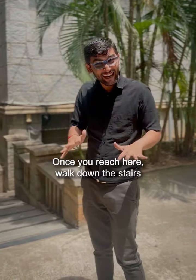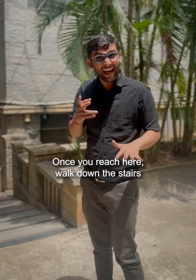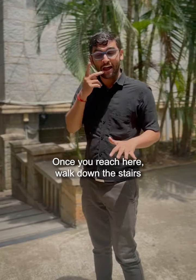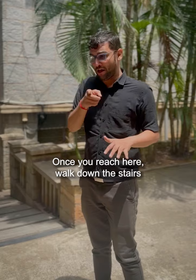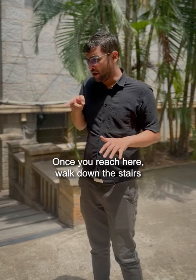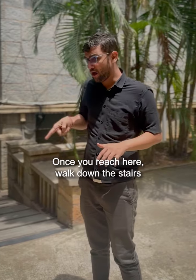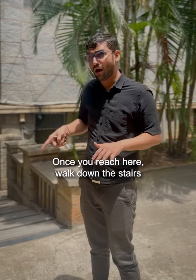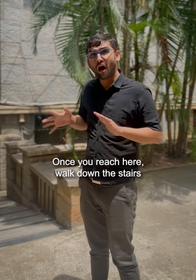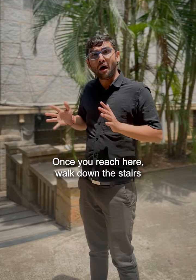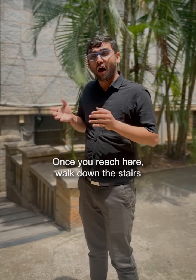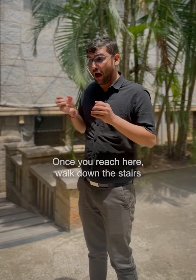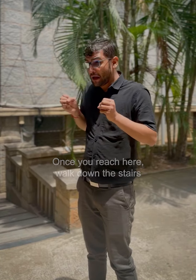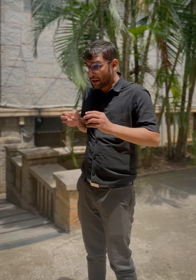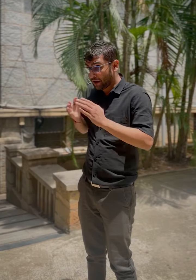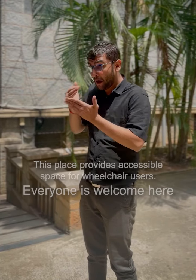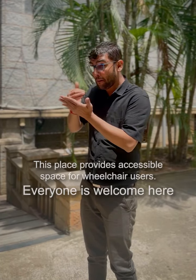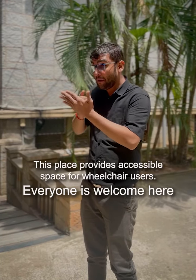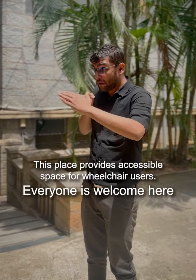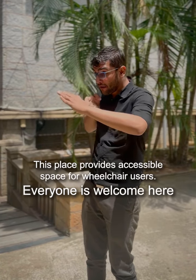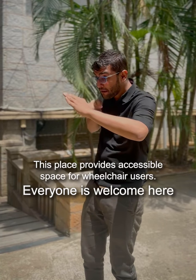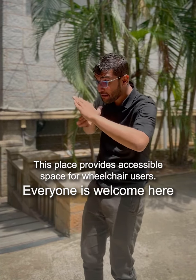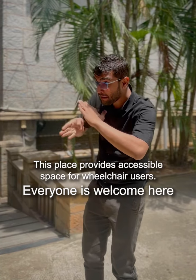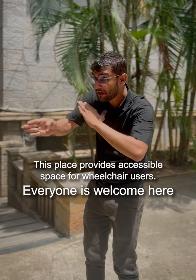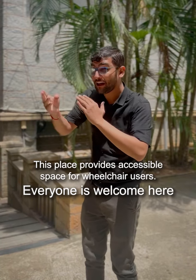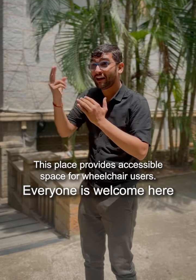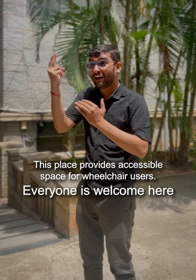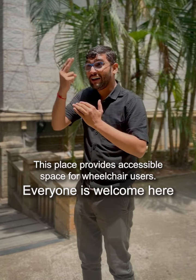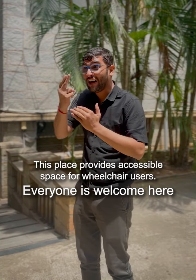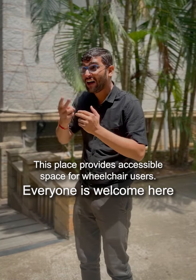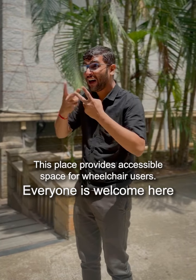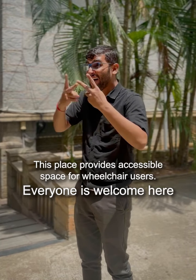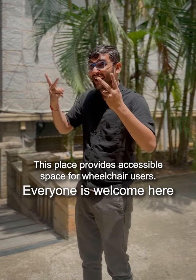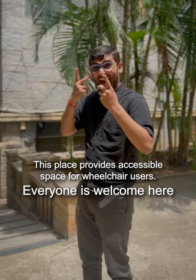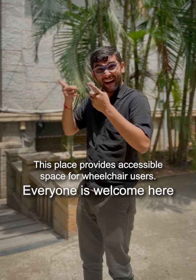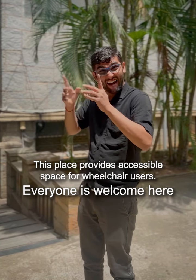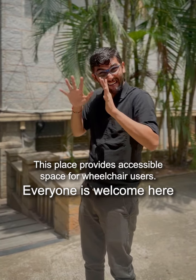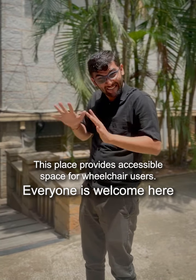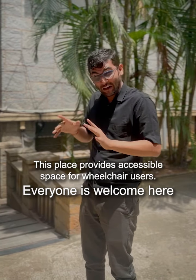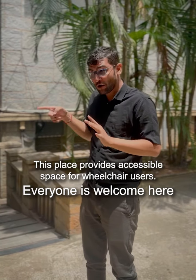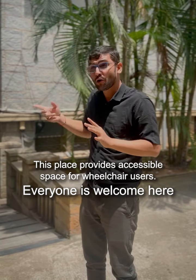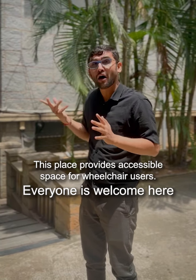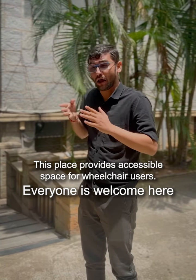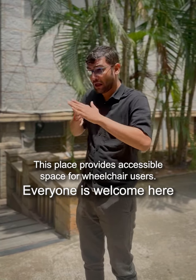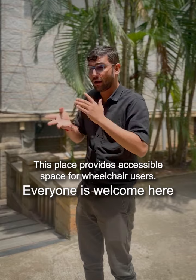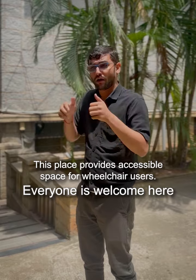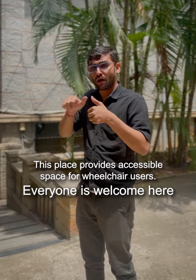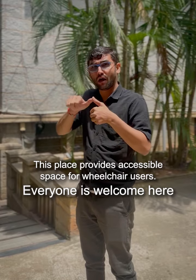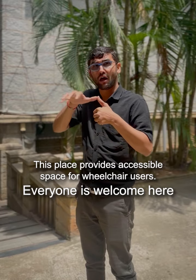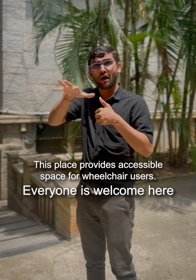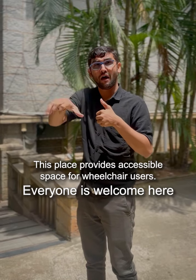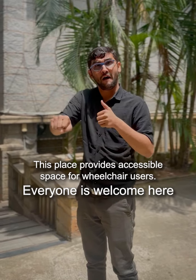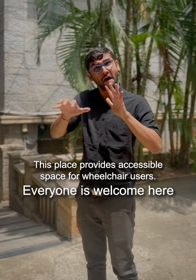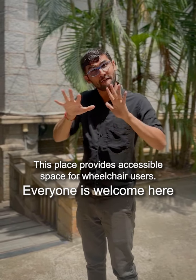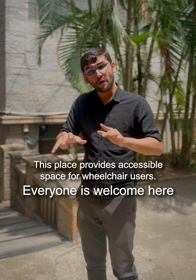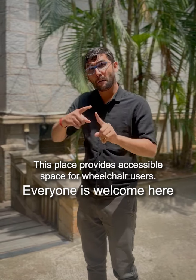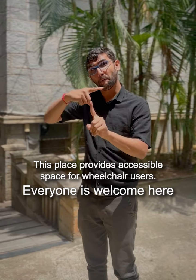जब आप यहां पहुंच जाएं, तो सीढ़ियों से नीचे की तरफ चलें। यह स्थान सभी आगंतुकों